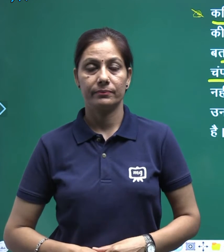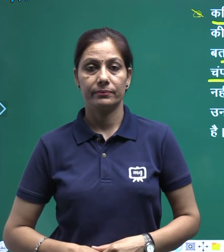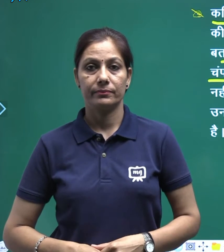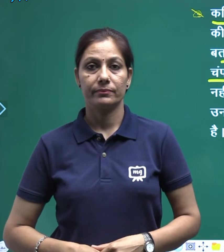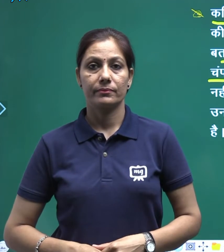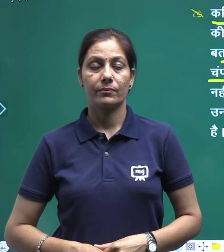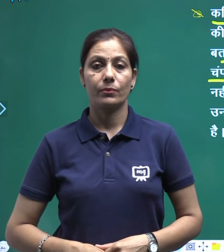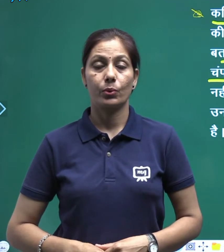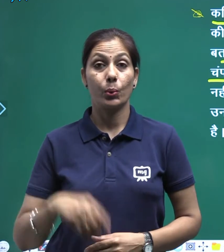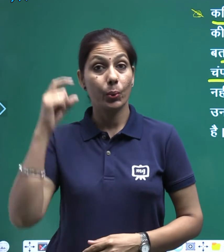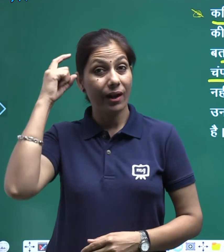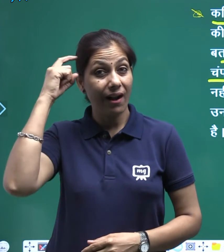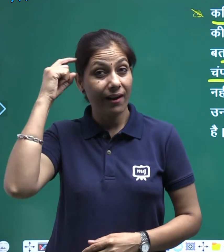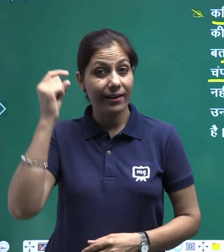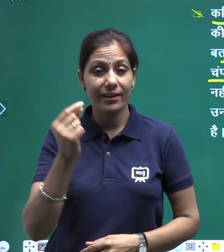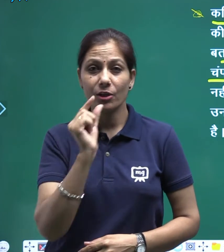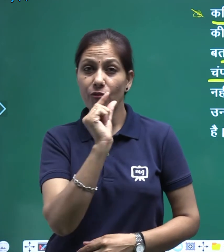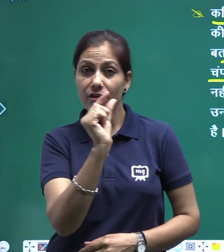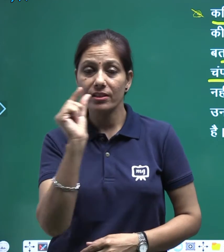काले काले अक्षरों को